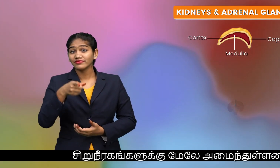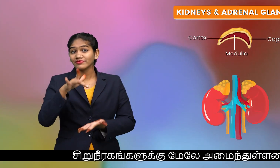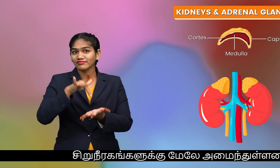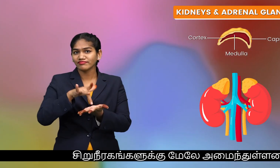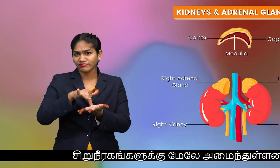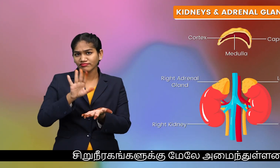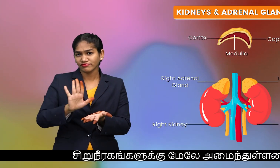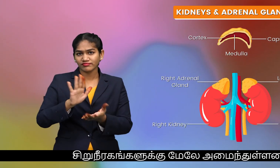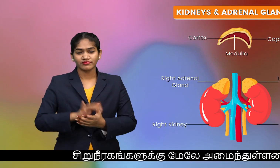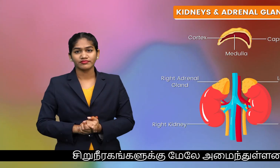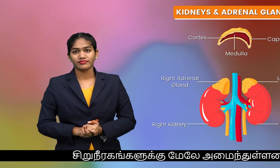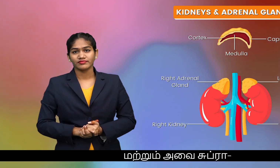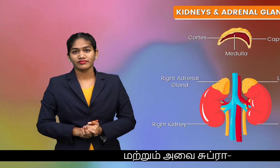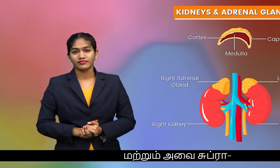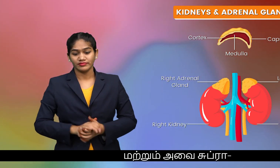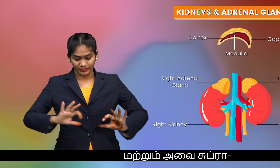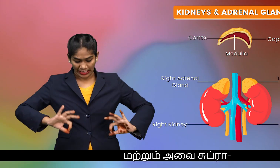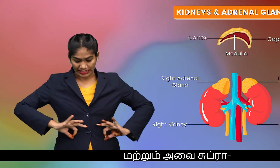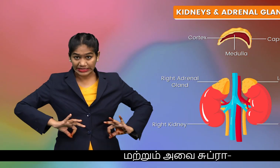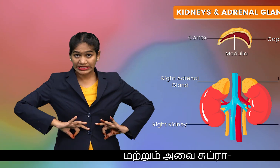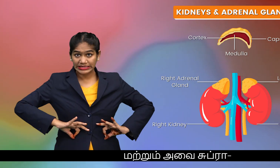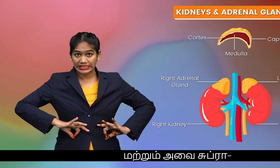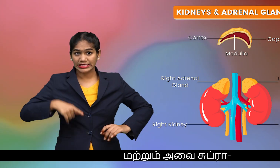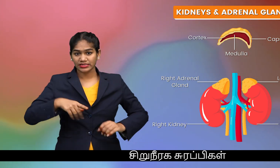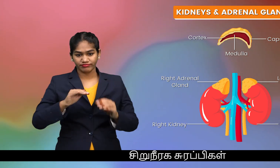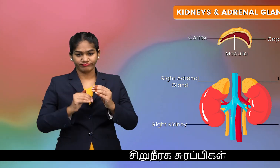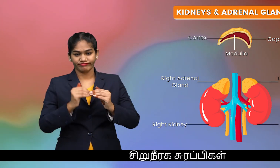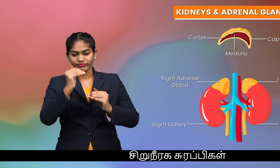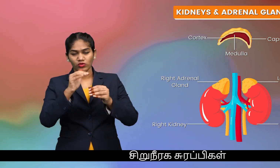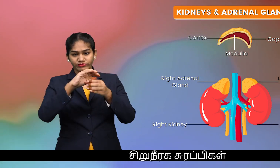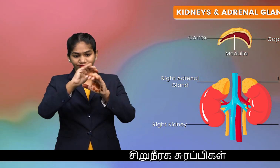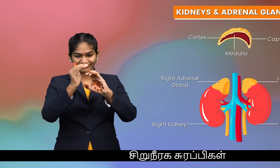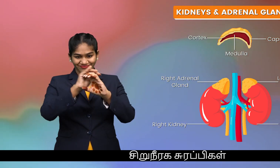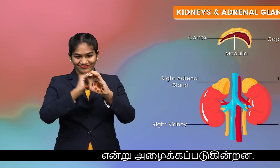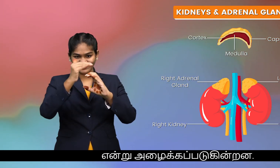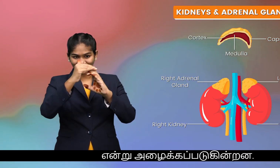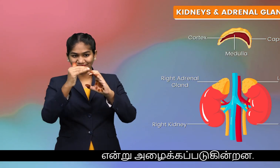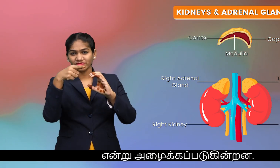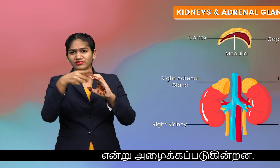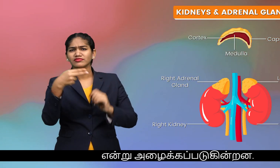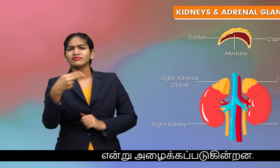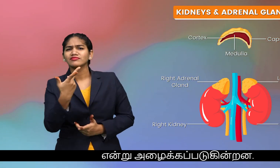சிறுநீரகங்களுக்கு மேலே அமைந்துள்ள மற்றும் அவை சுப்ரா அல்லது சிறுநீரக சுரப்பிகள் என்று அழைக்கப்படுகின்றன.